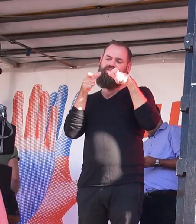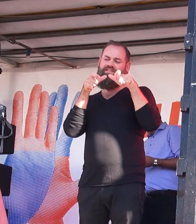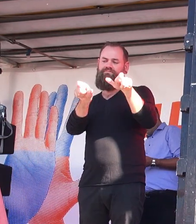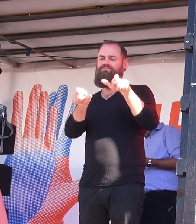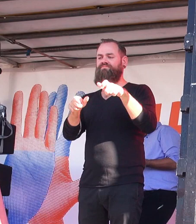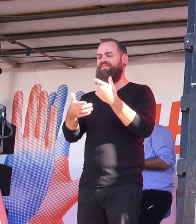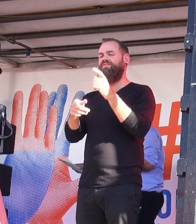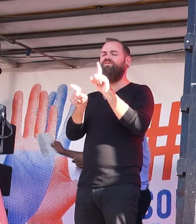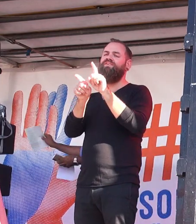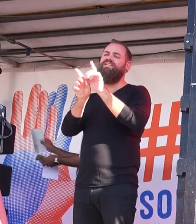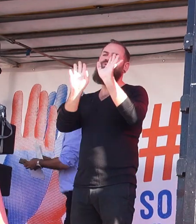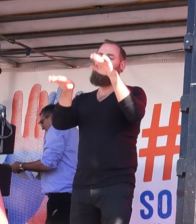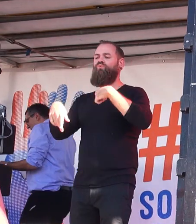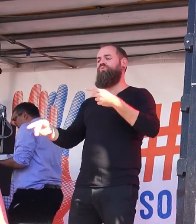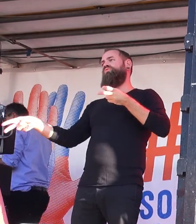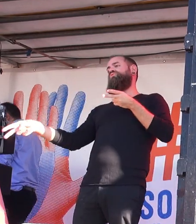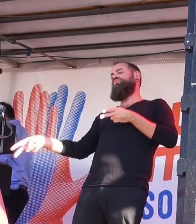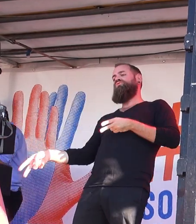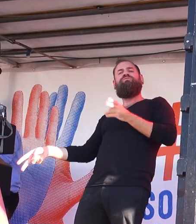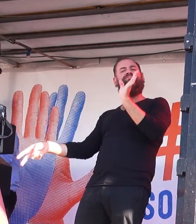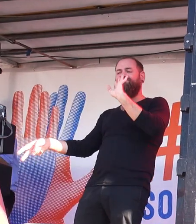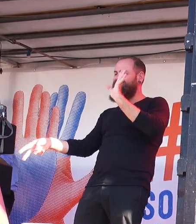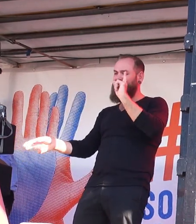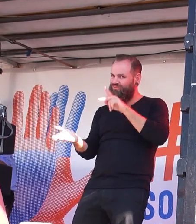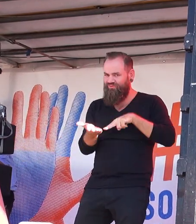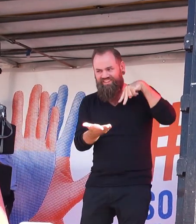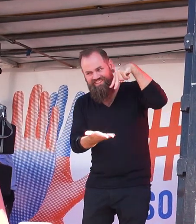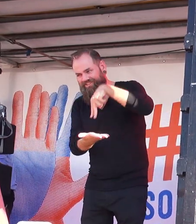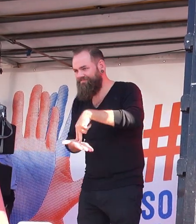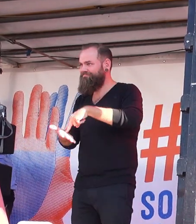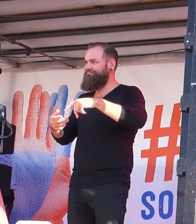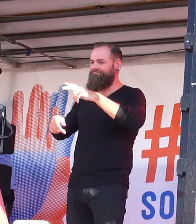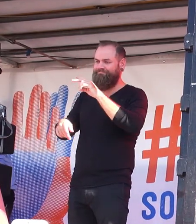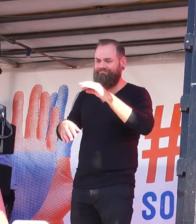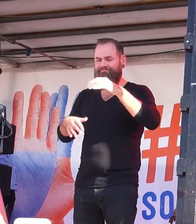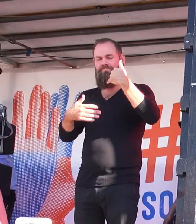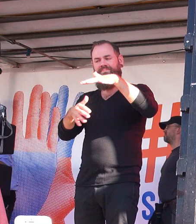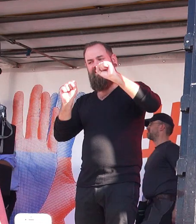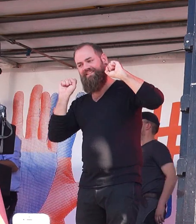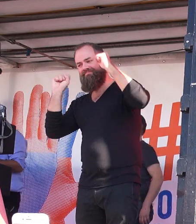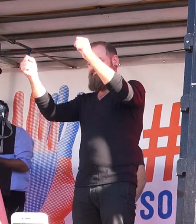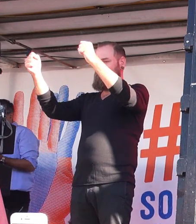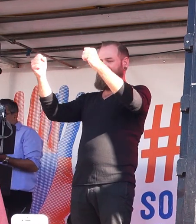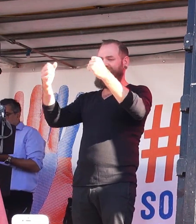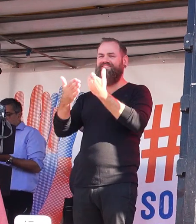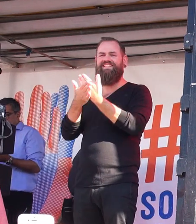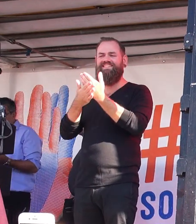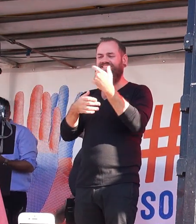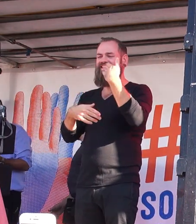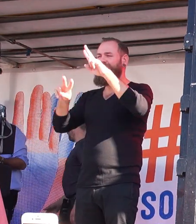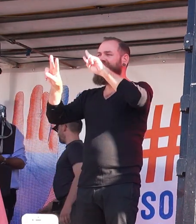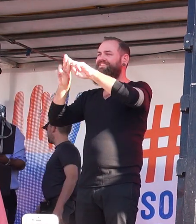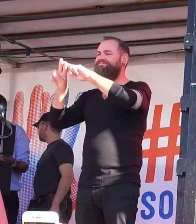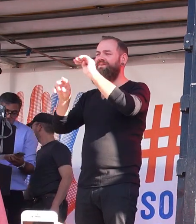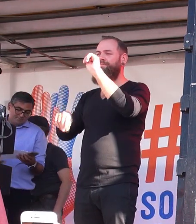die MeToo-Bewegung hat ja deutlich gemacht, was es bedeutet, wenn weiße Männer über den Rassismus schwadronieren